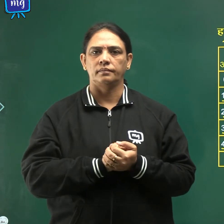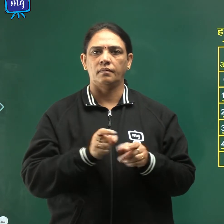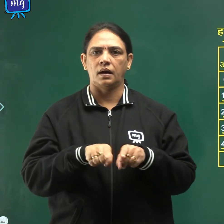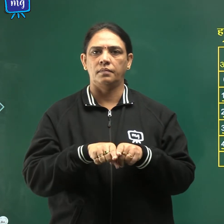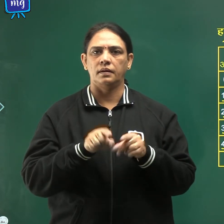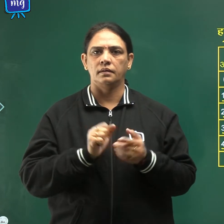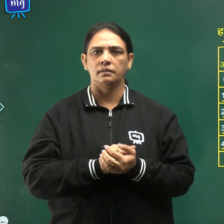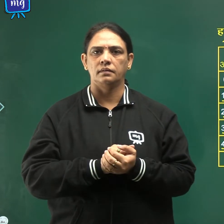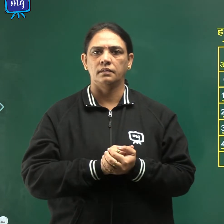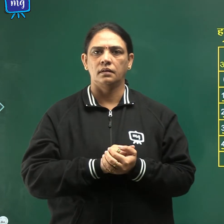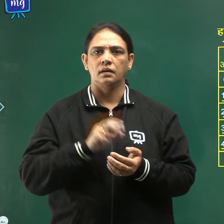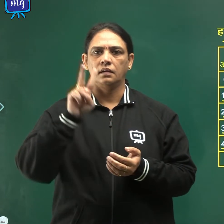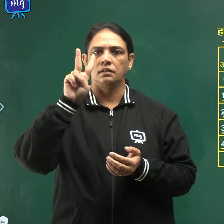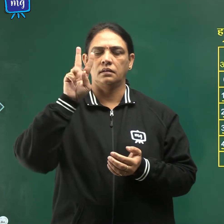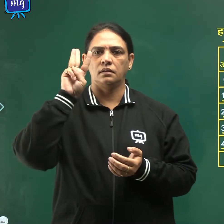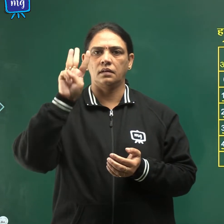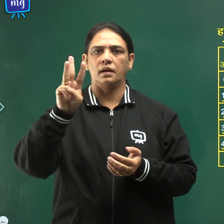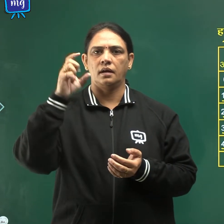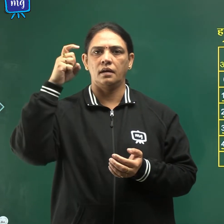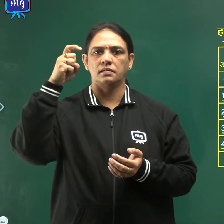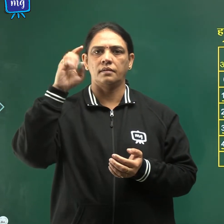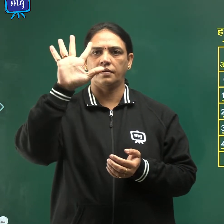बराबर 375।